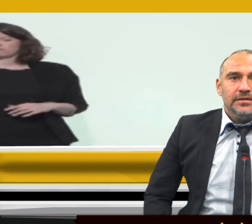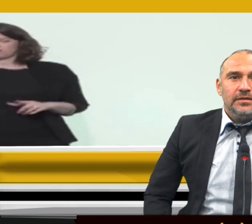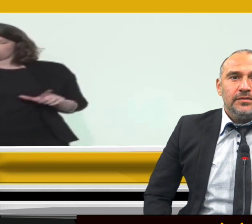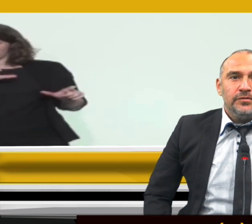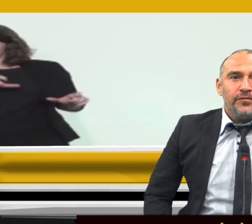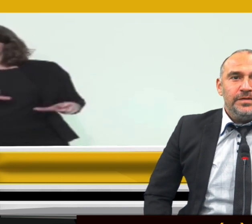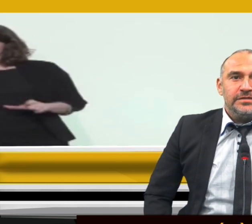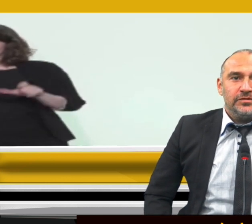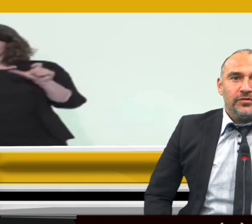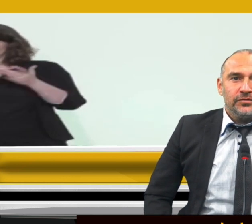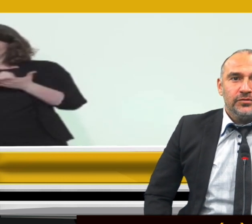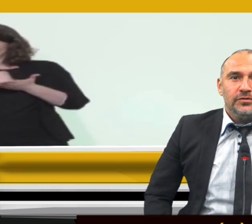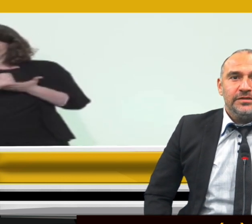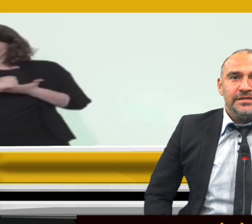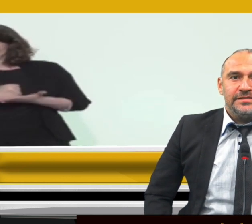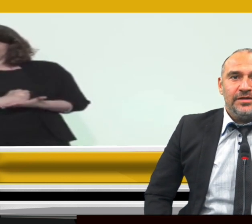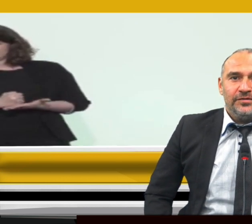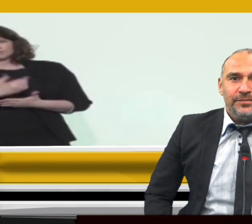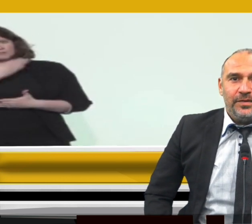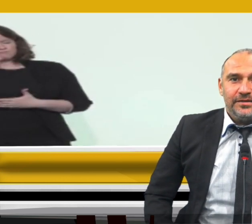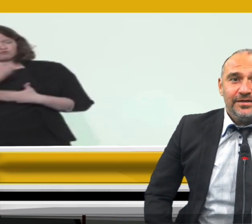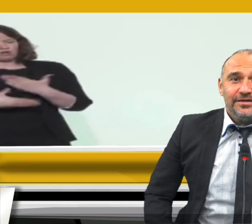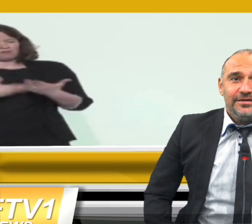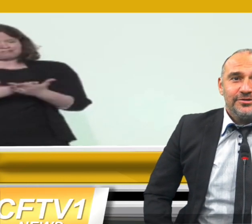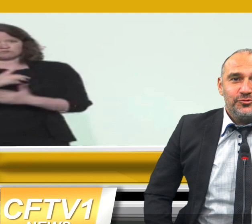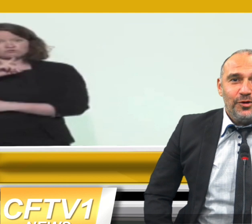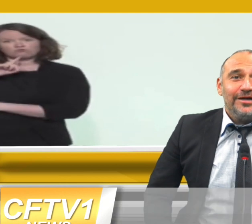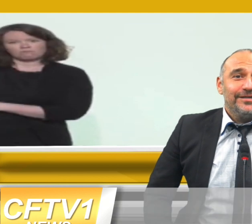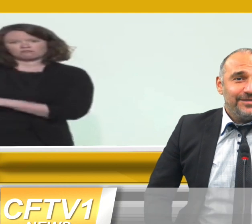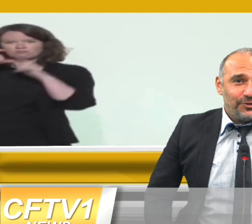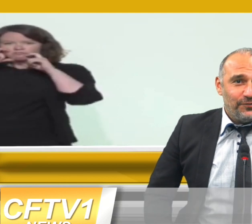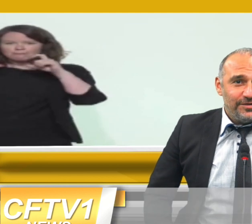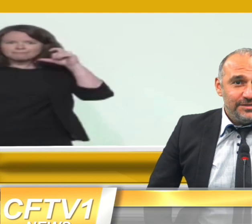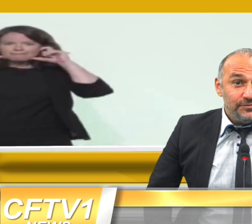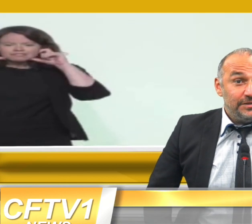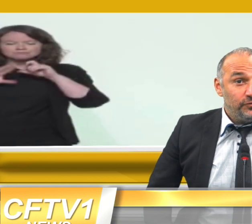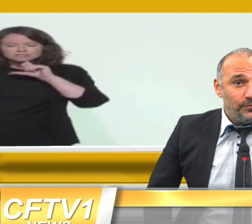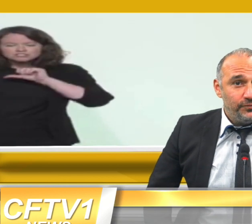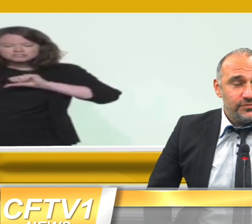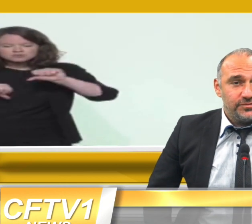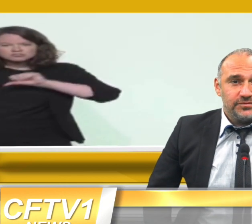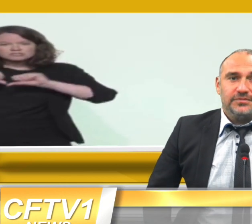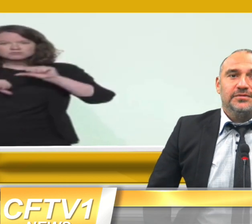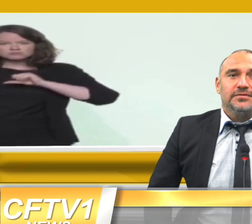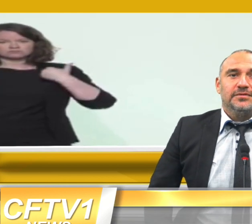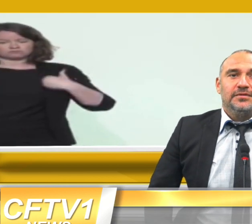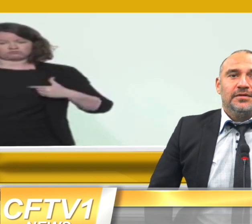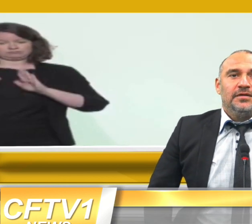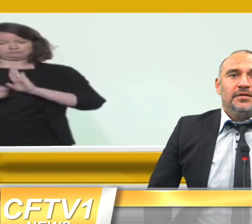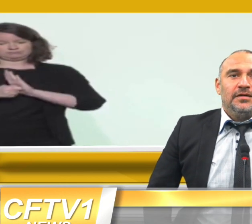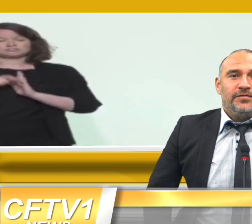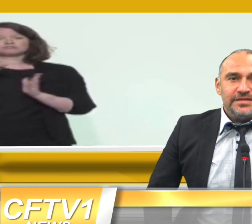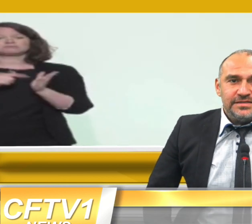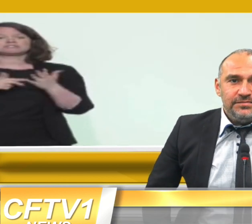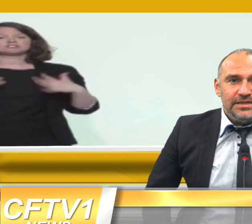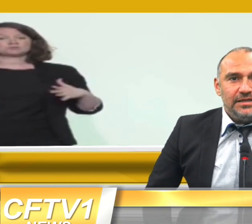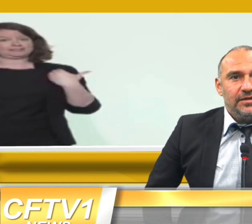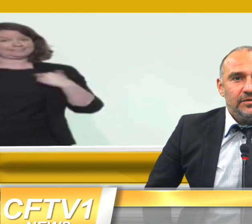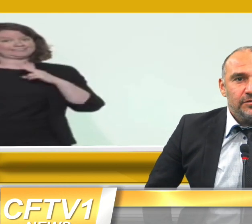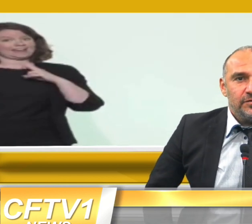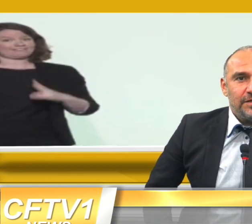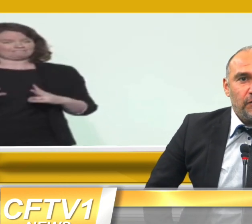91 9132 décès en EHPAD, soit 98 de plus.